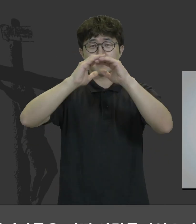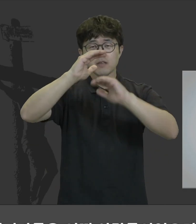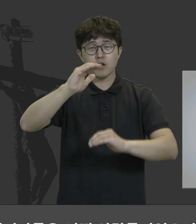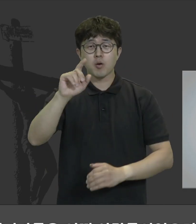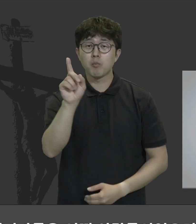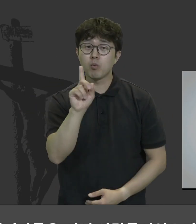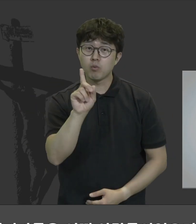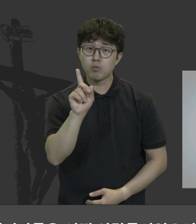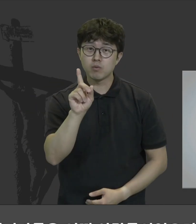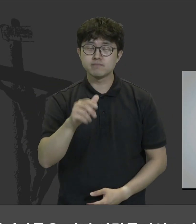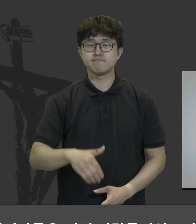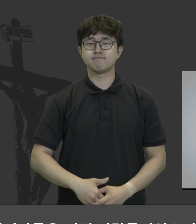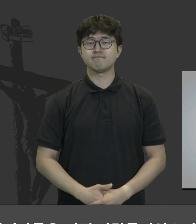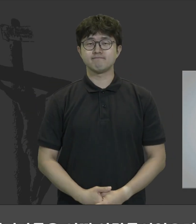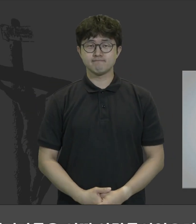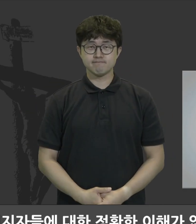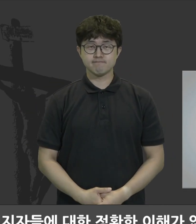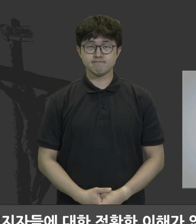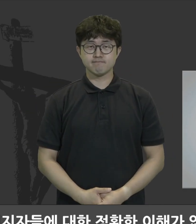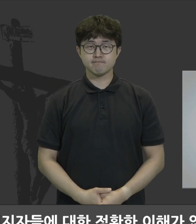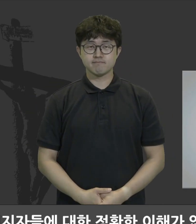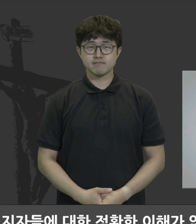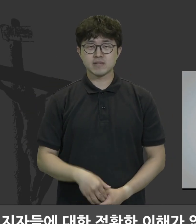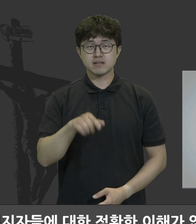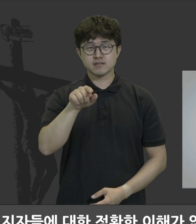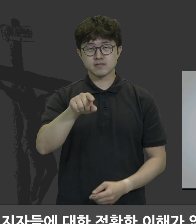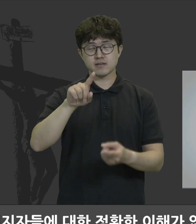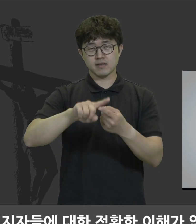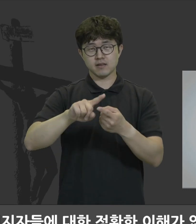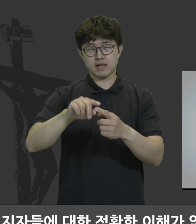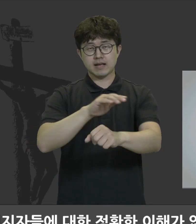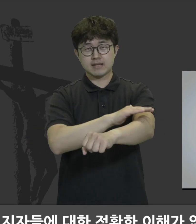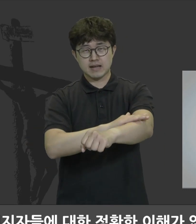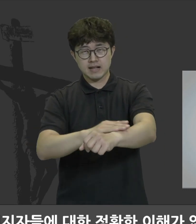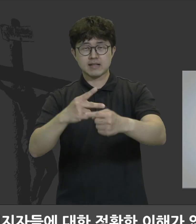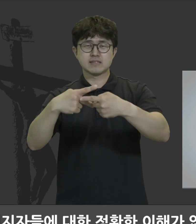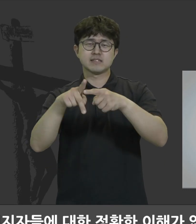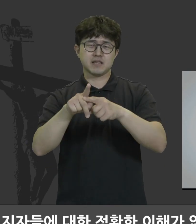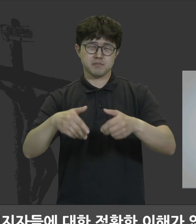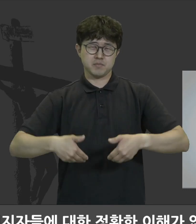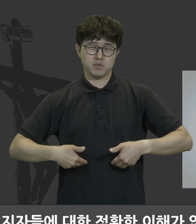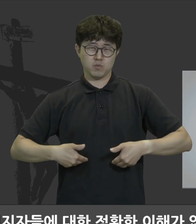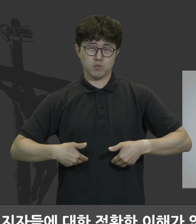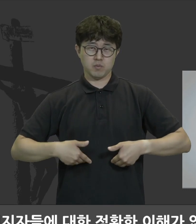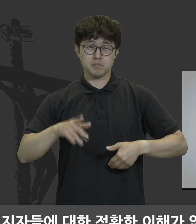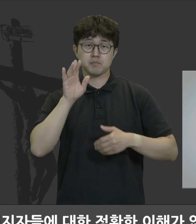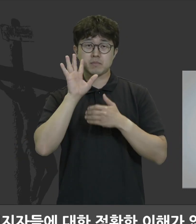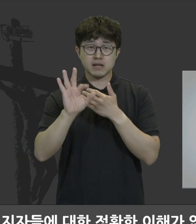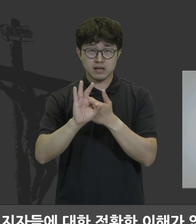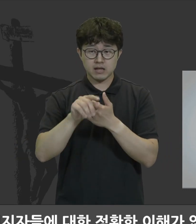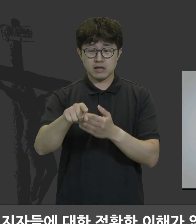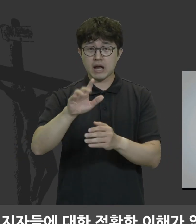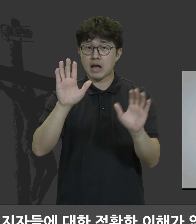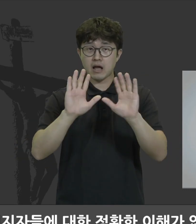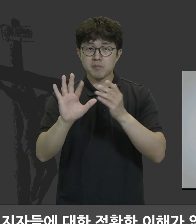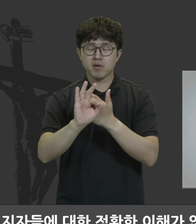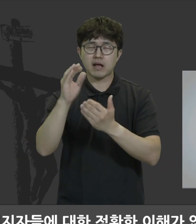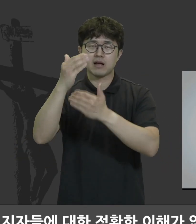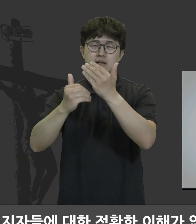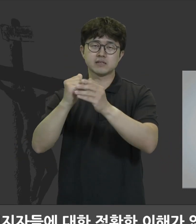메시지를 전했을까요? 선지자들에 대한 정확한 이해가 없다면 이들을 통해 선포된 하나님의 말씀을